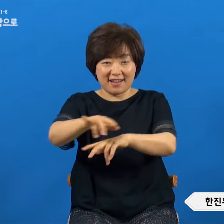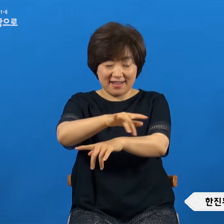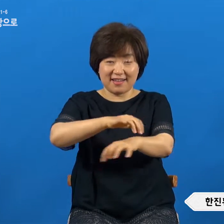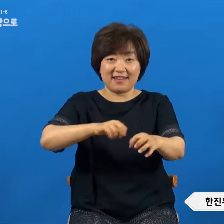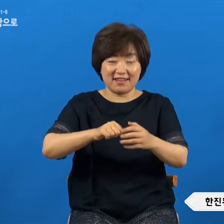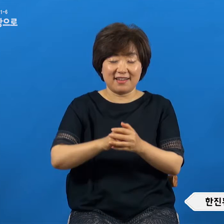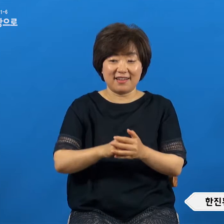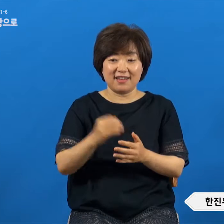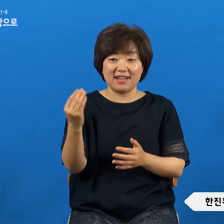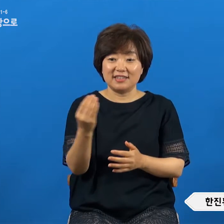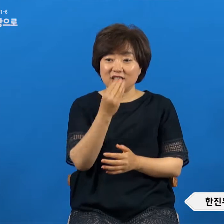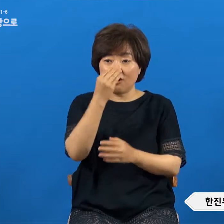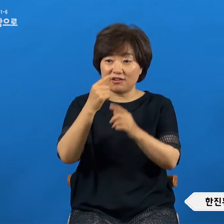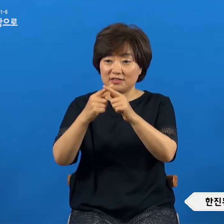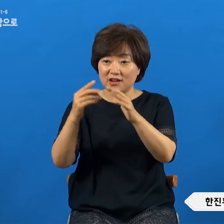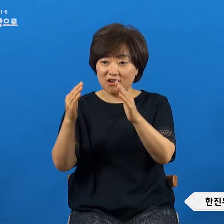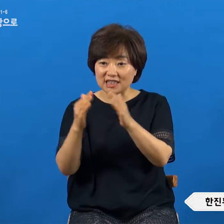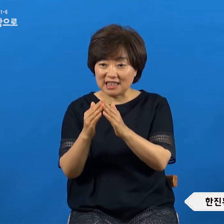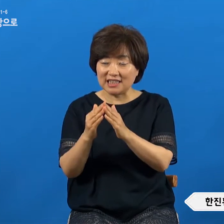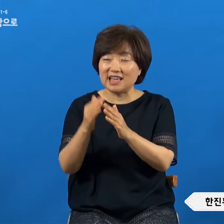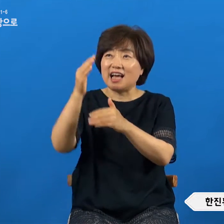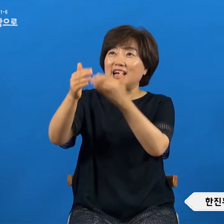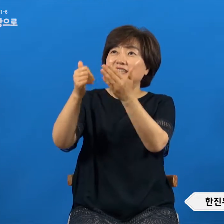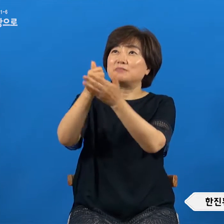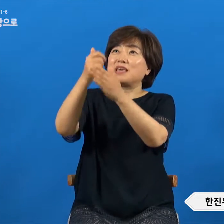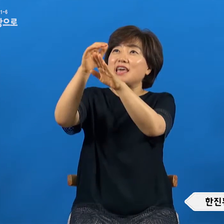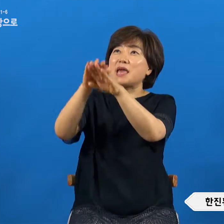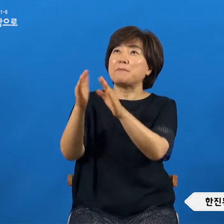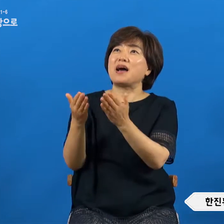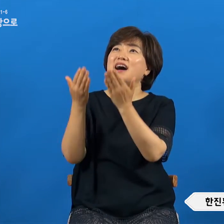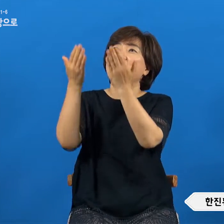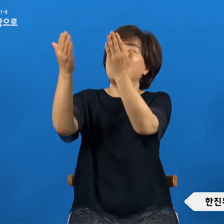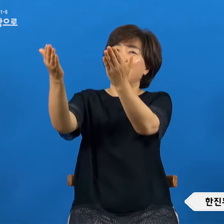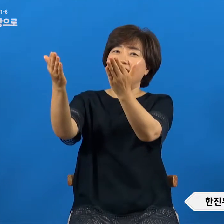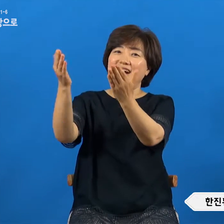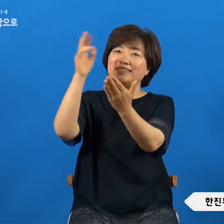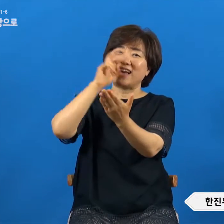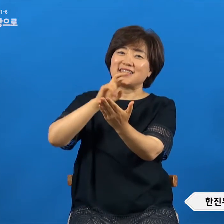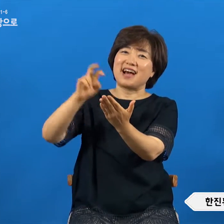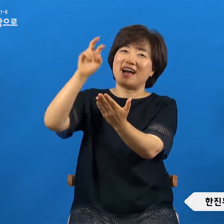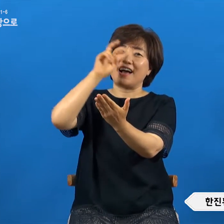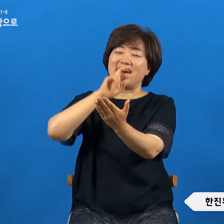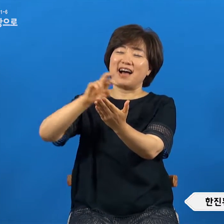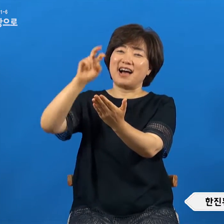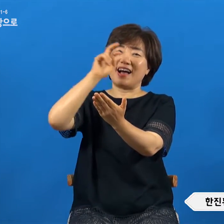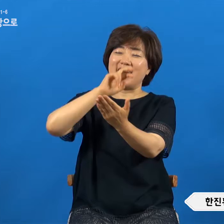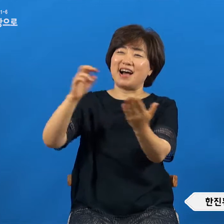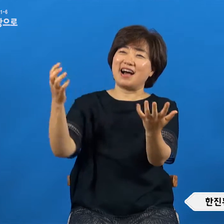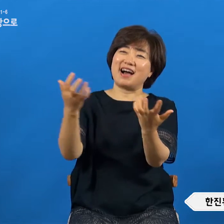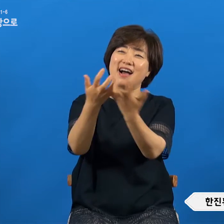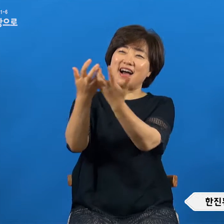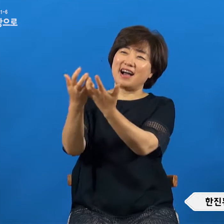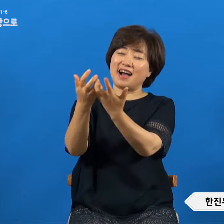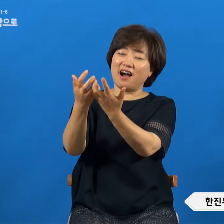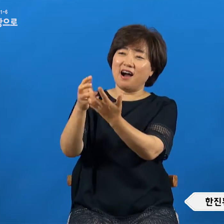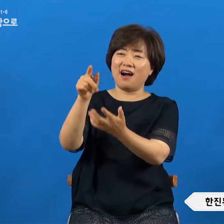성전이 예배하는 사람들의 찬송 소리로 가득 차게 되는 그것이 그의 꿈이었기